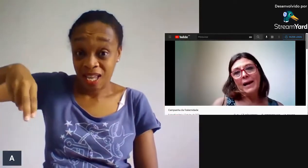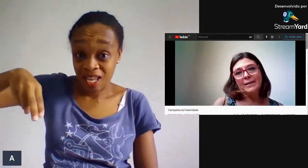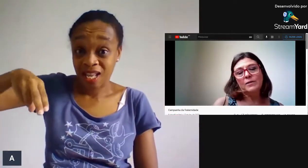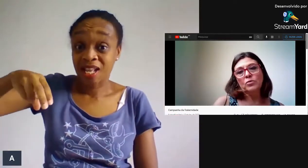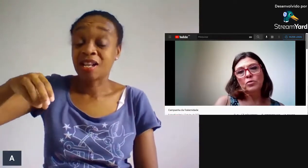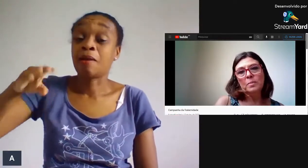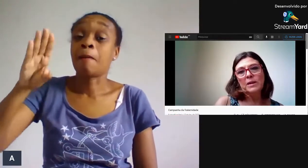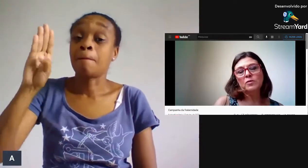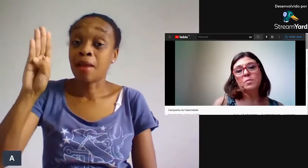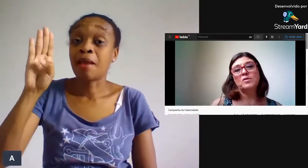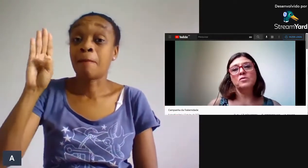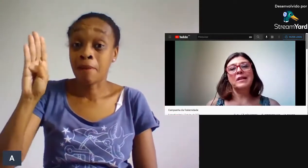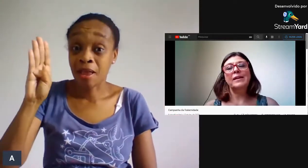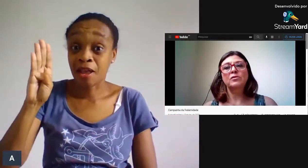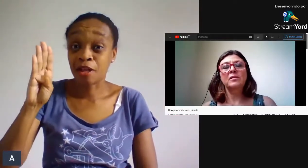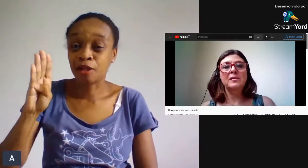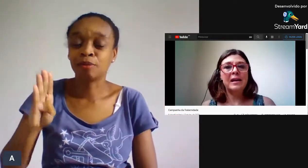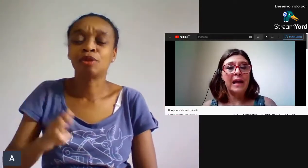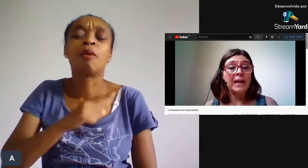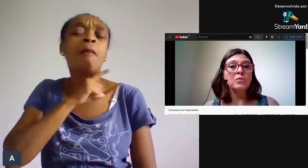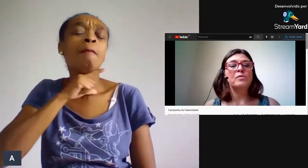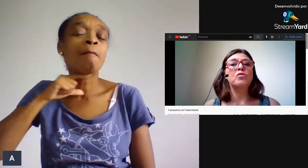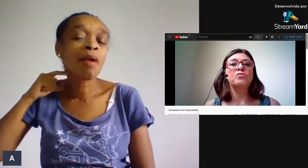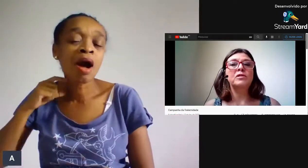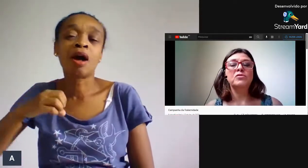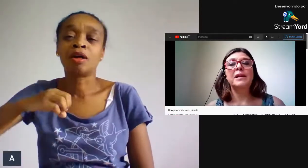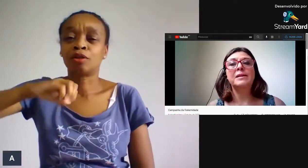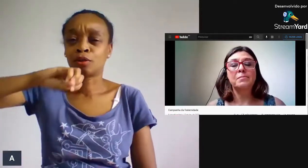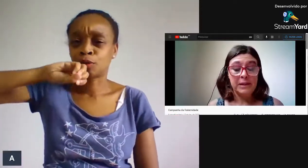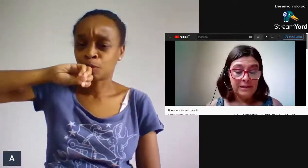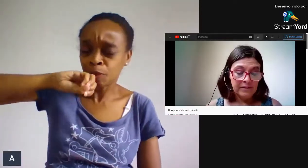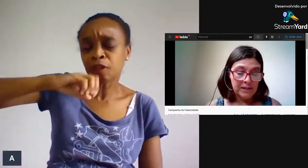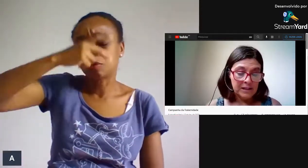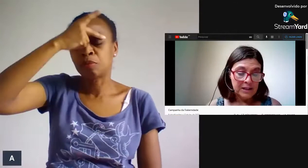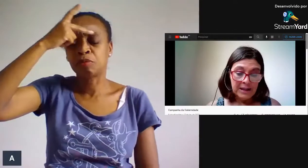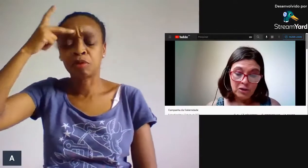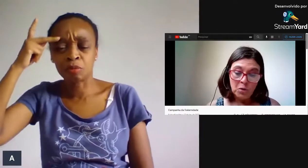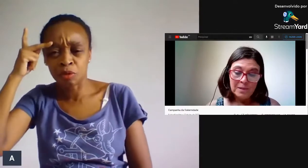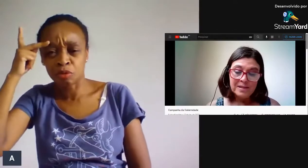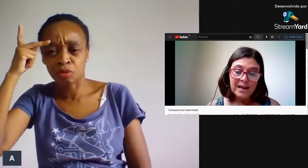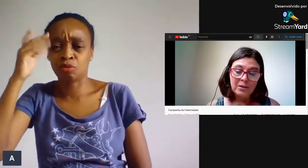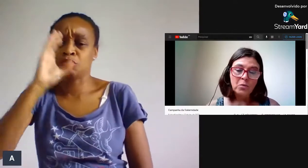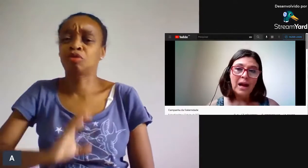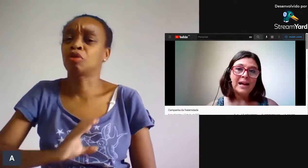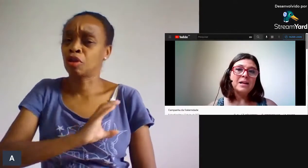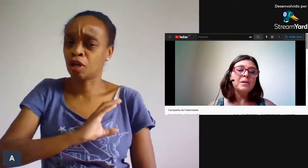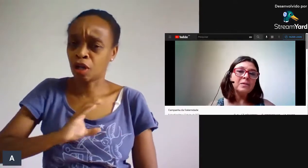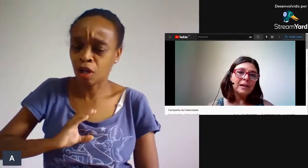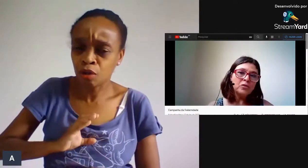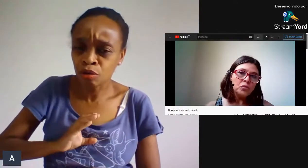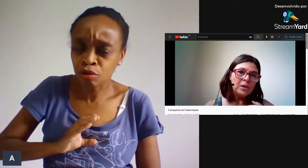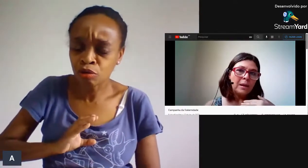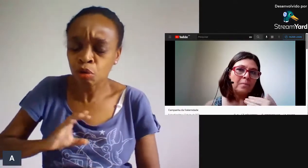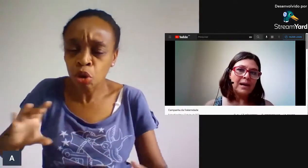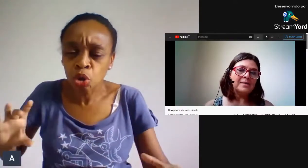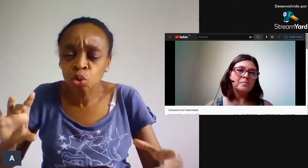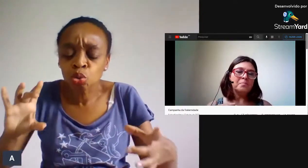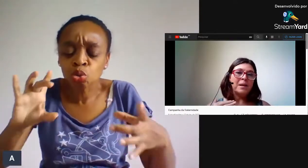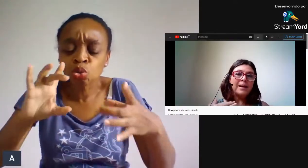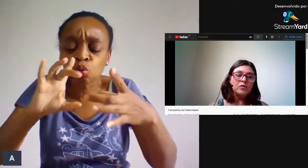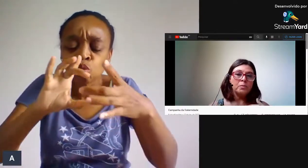os padres, os bispos e os leigos que eram envolvidos na campanha da fraternidade começaram a ir